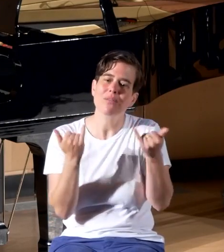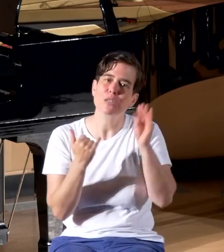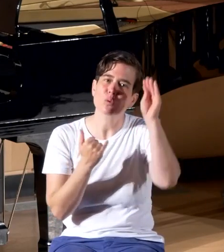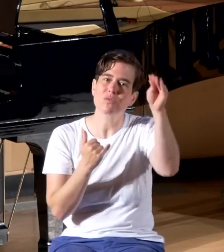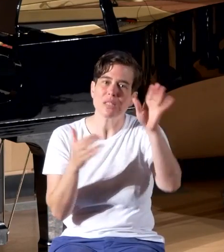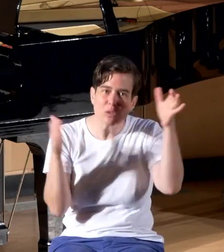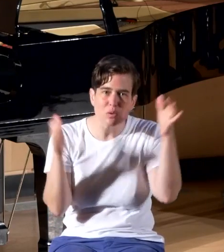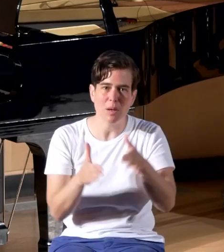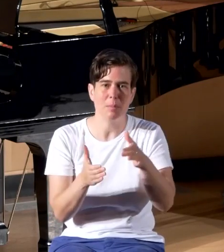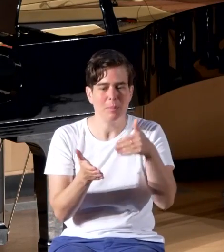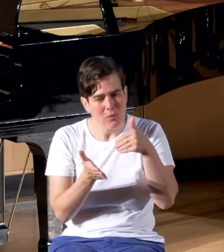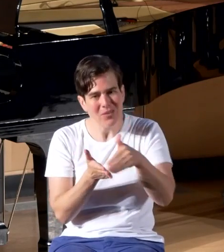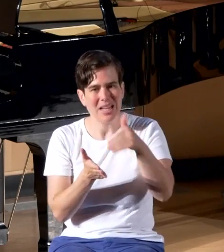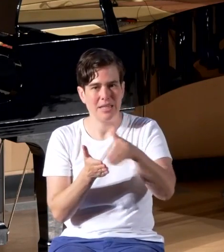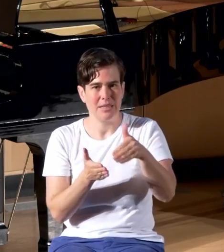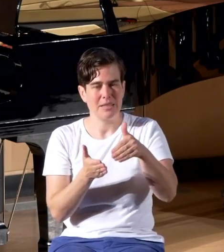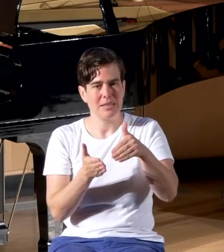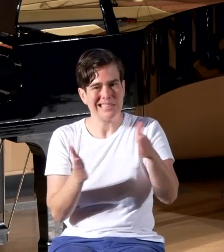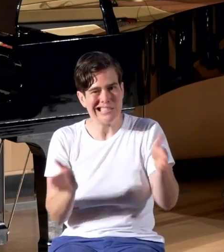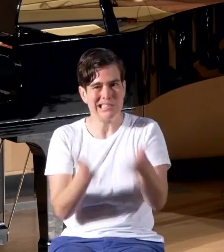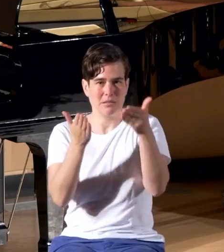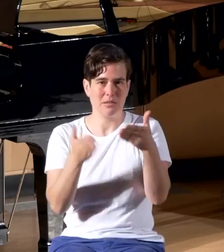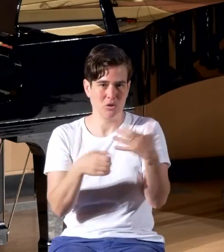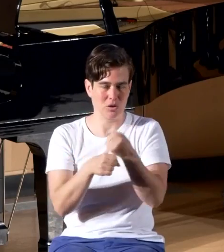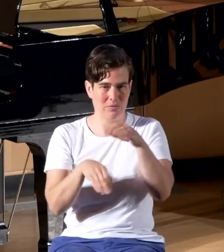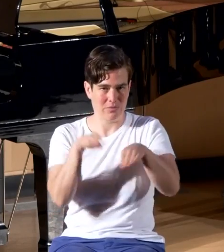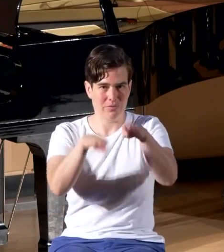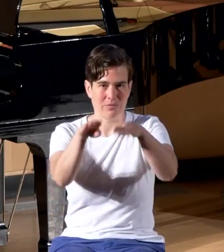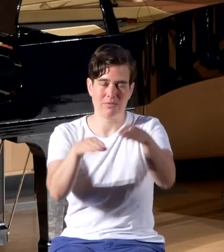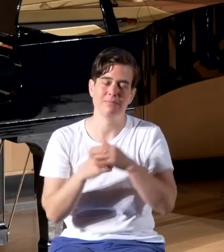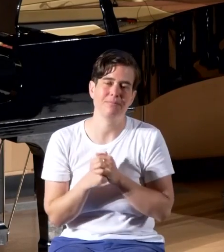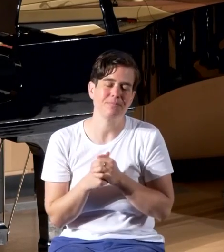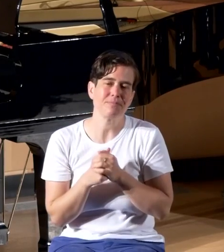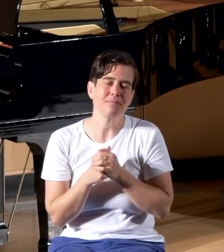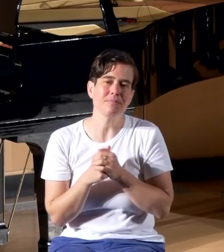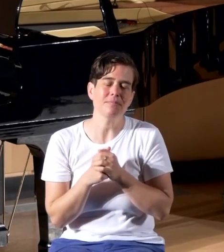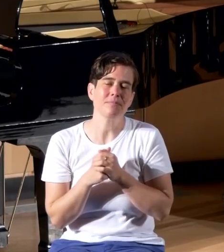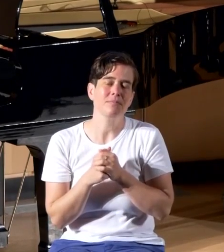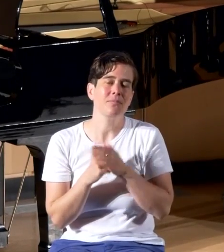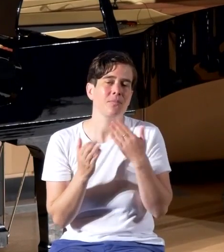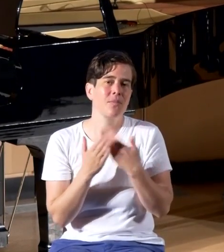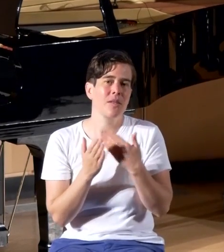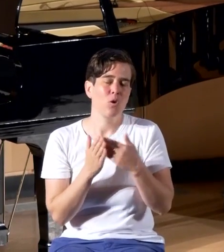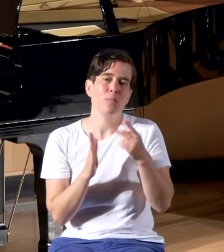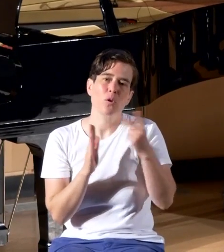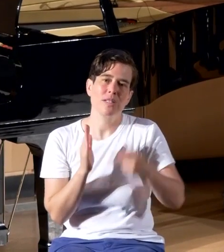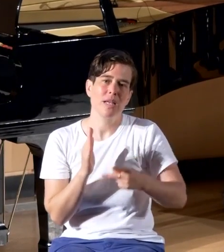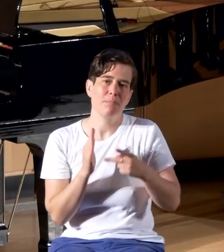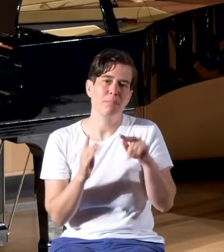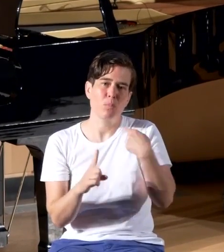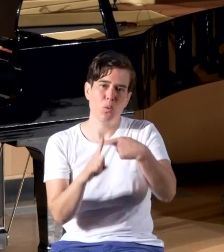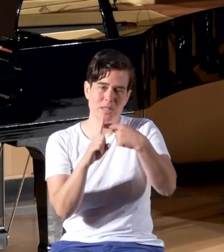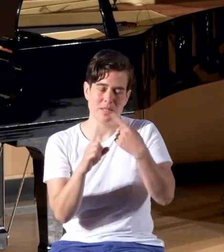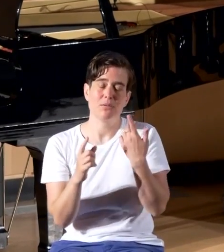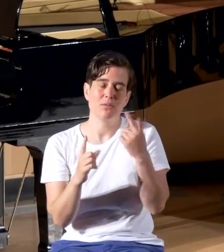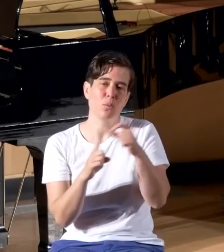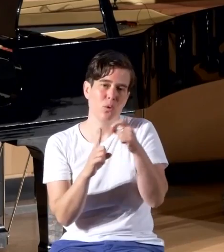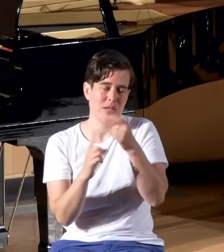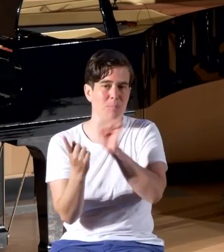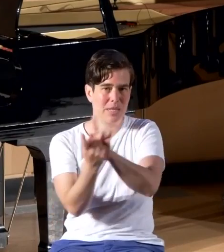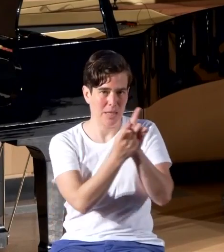alle gemeinsam noch mehr erreichen können. Dafür haben wir das Konzept der positiven Begegnungen gemeinsam mit